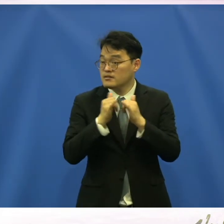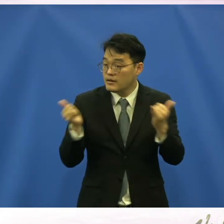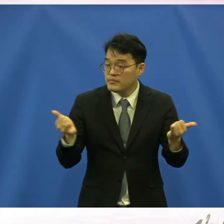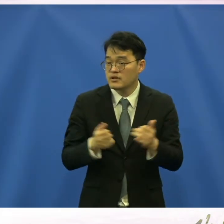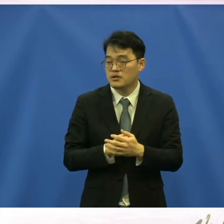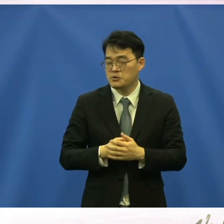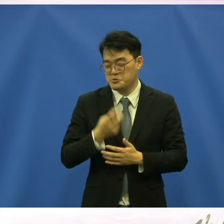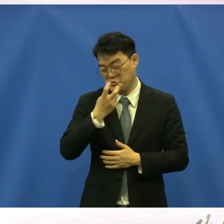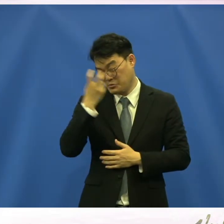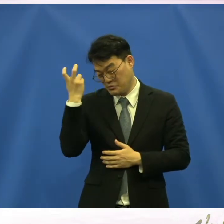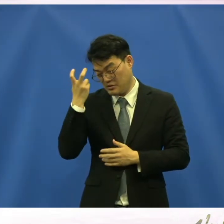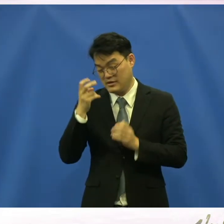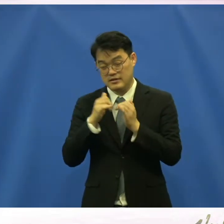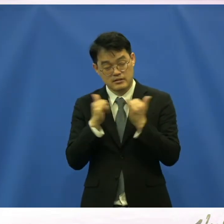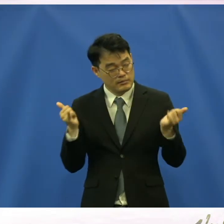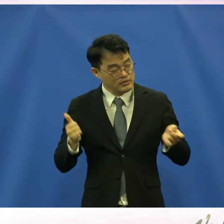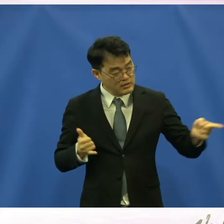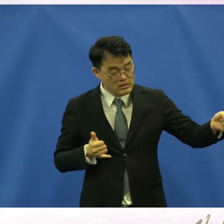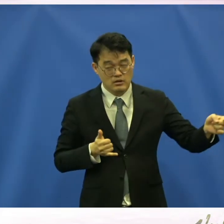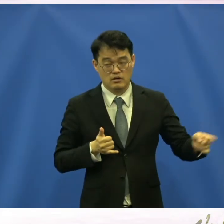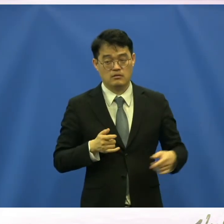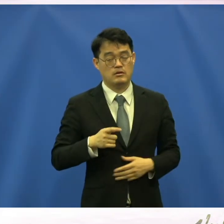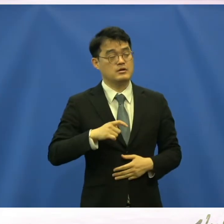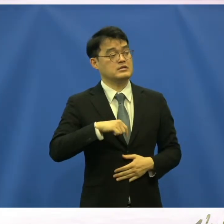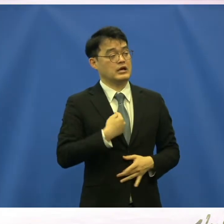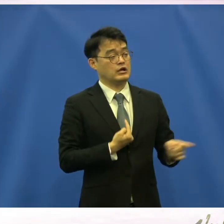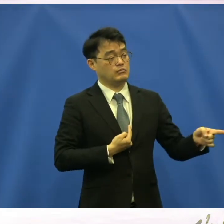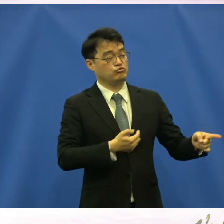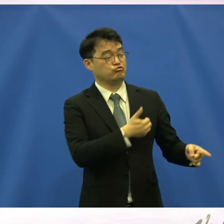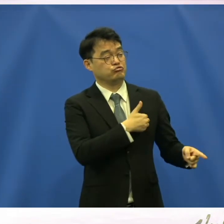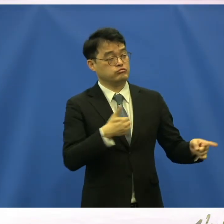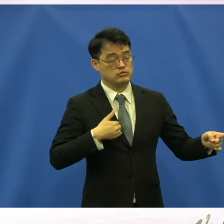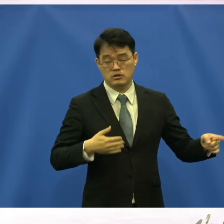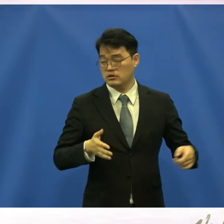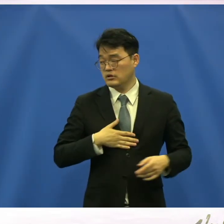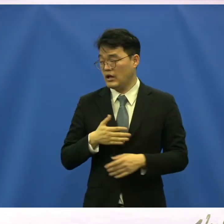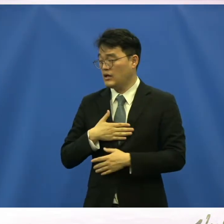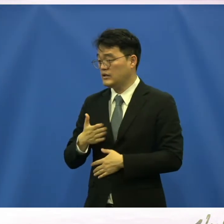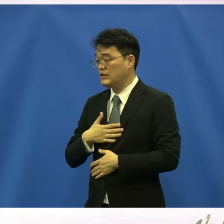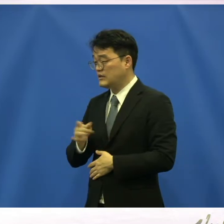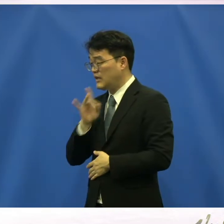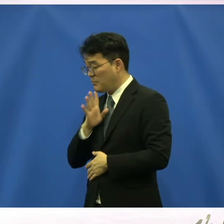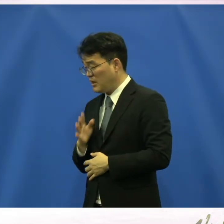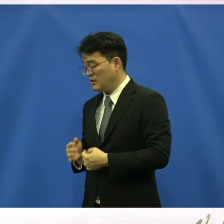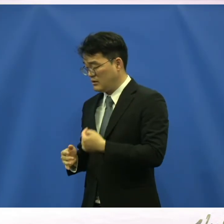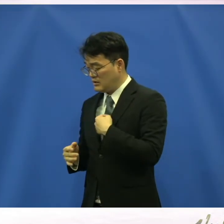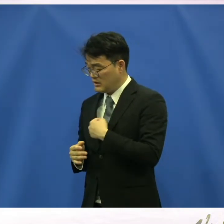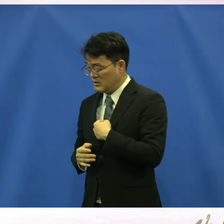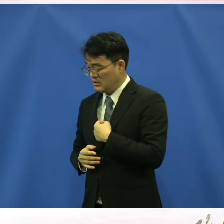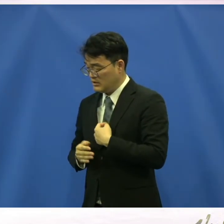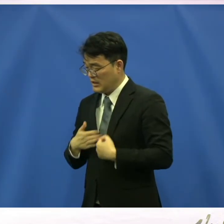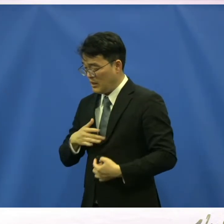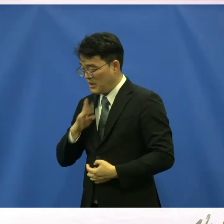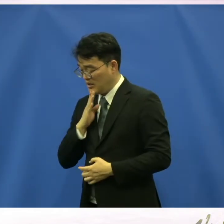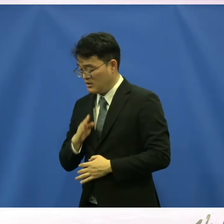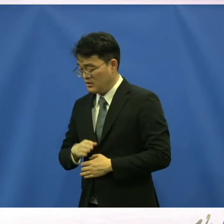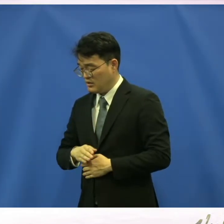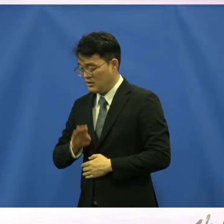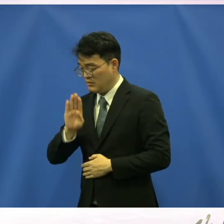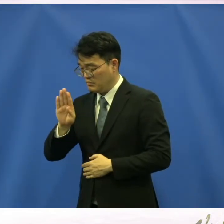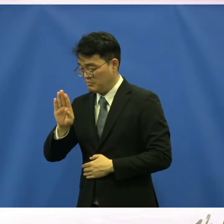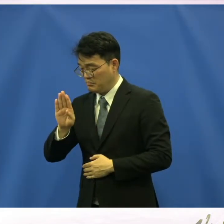똑똑한 친구들, 자기 앞가림 다 하는데 나만 그런 거 되는 거 아니야?